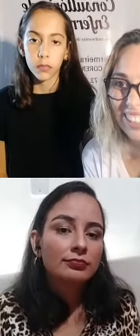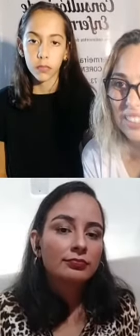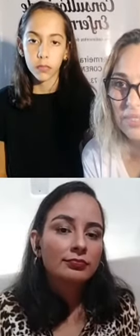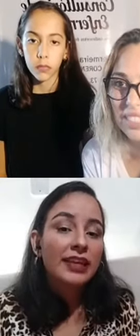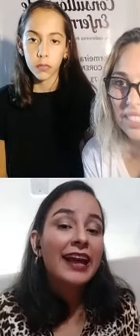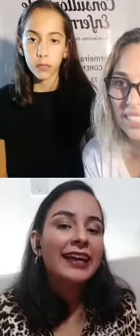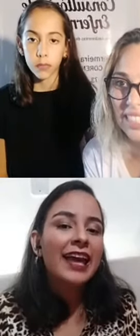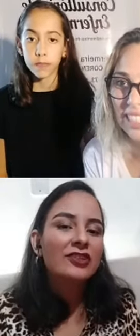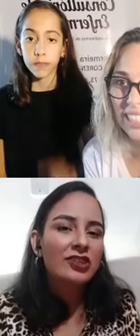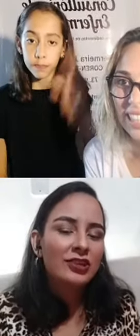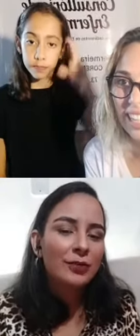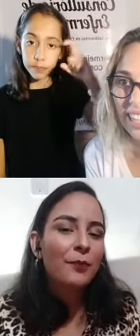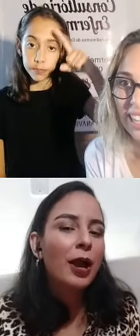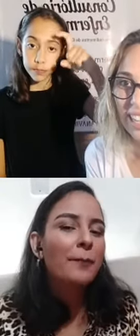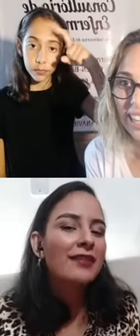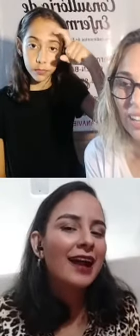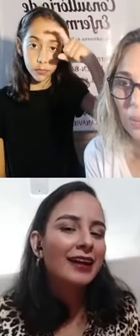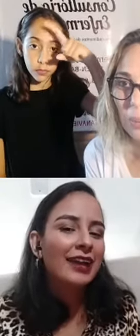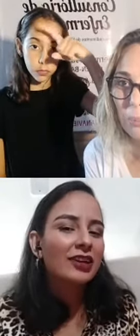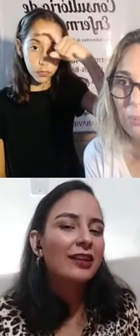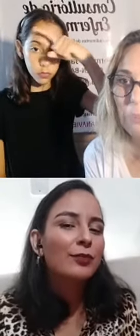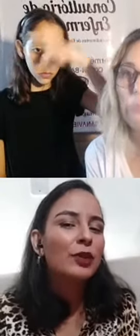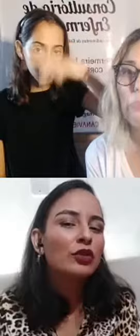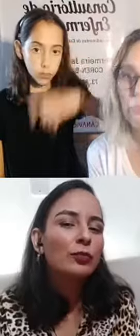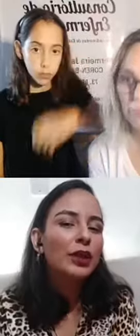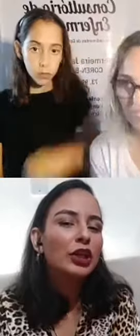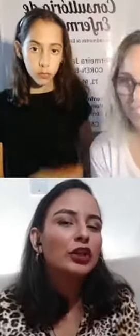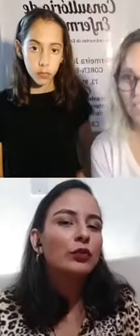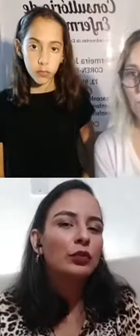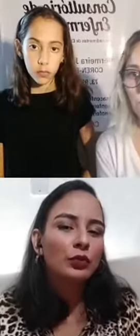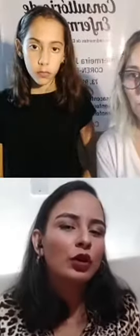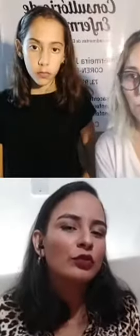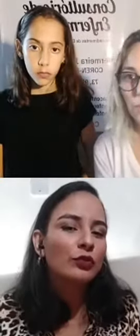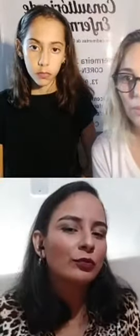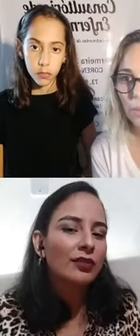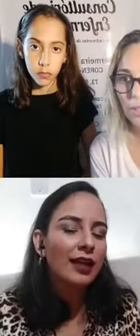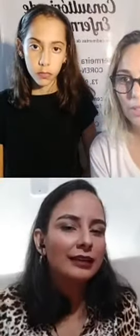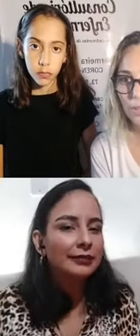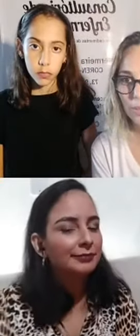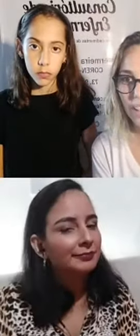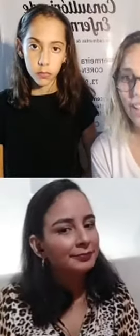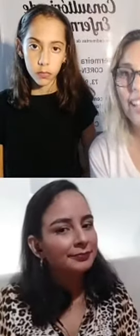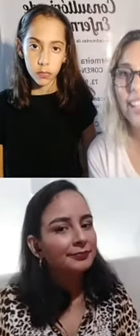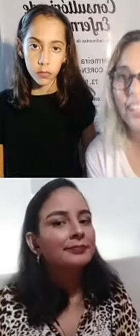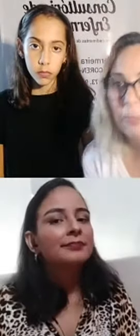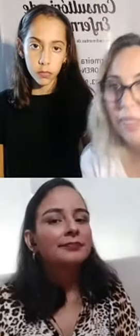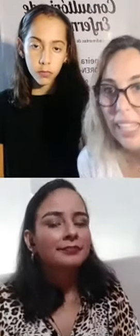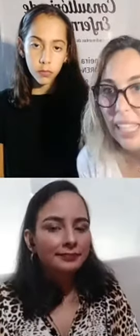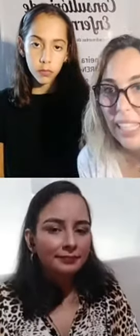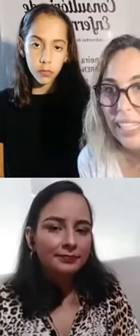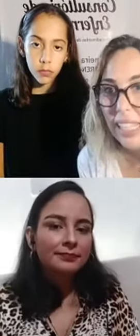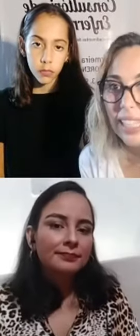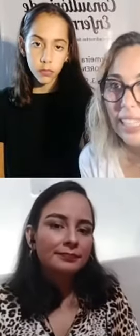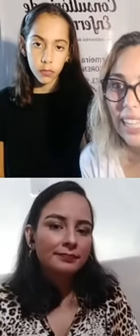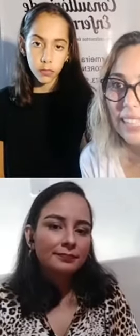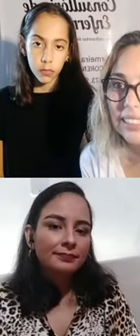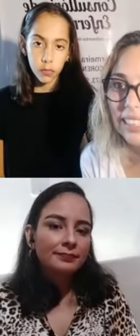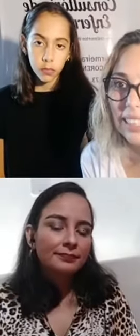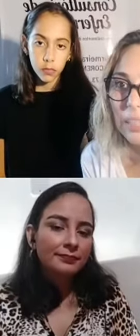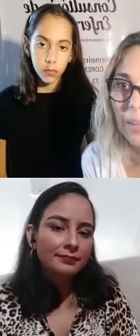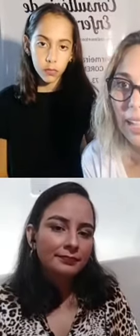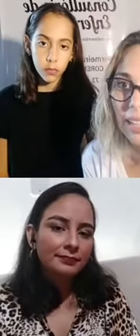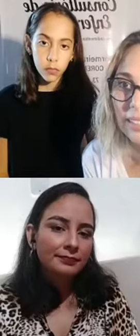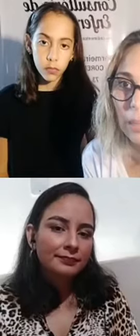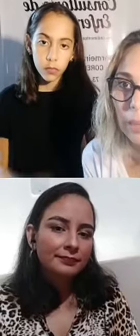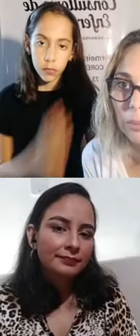Então, é difícil. E a creche, gente? Bora pensar a creche, aqueles meninos pequenininhos, todos juntos ali. E Ana Carla diz